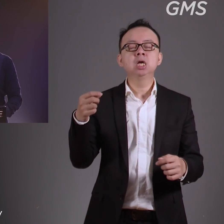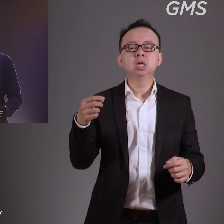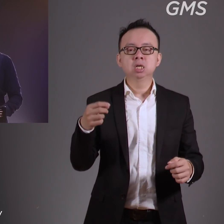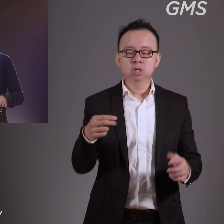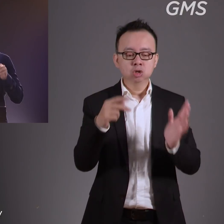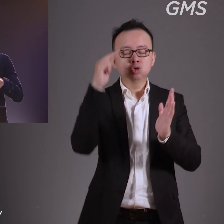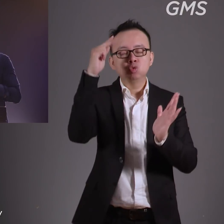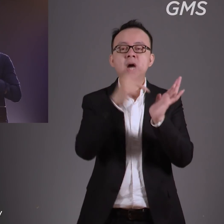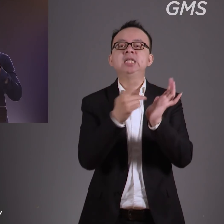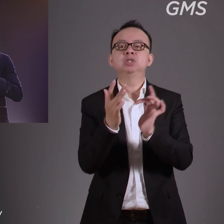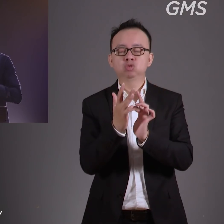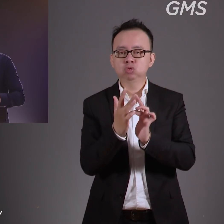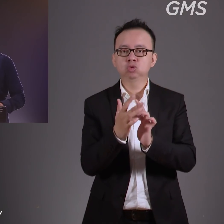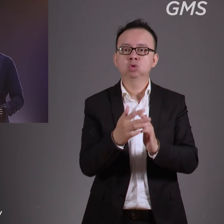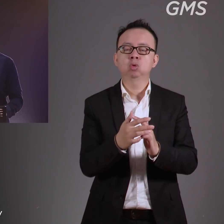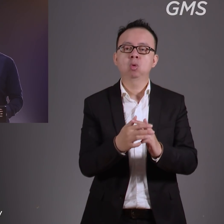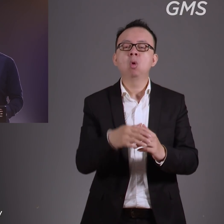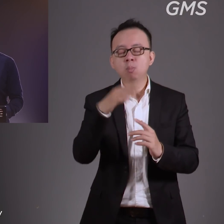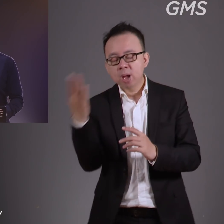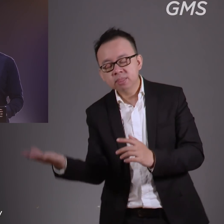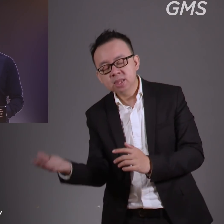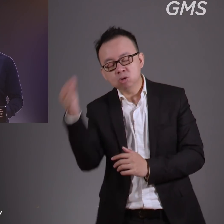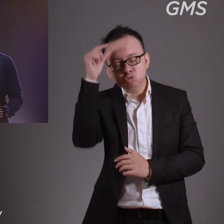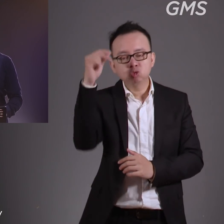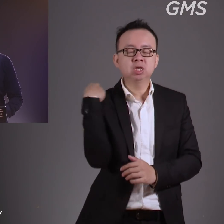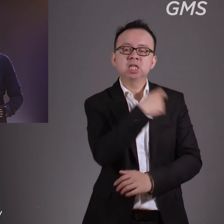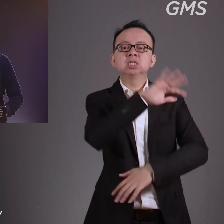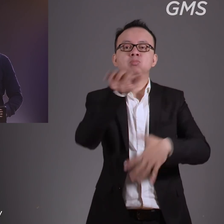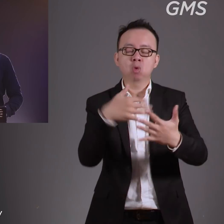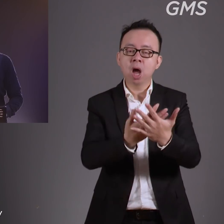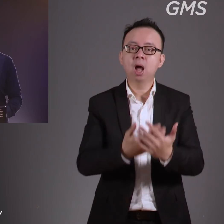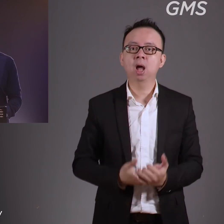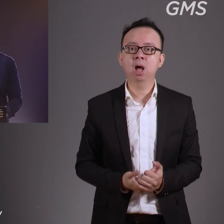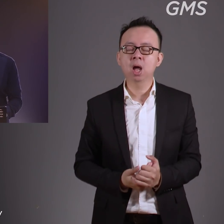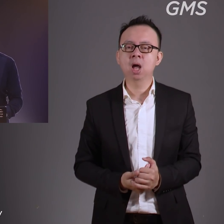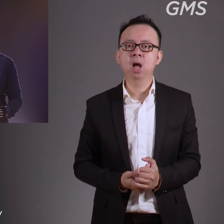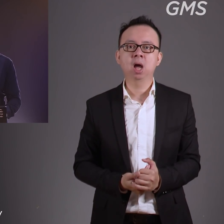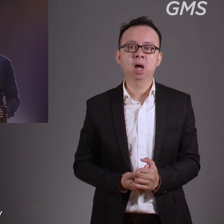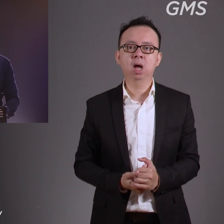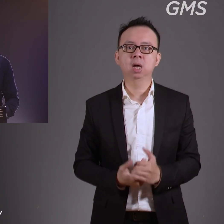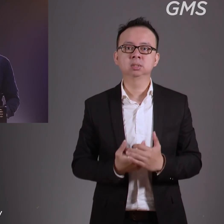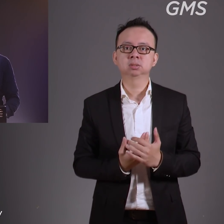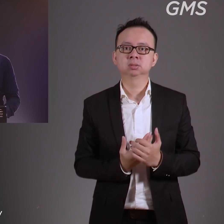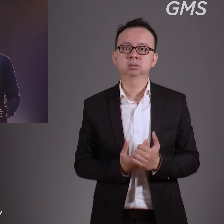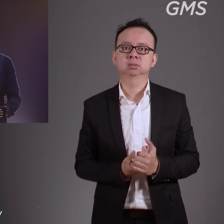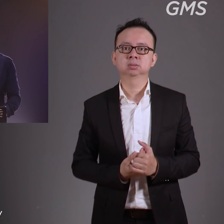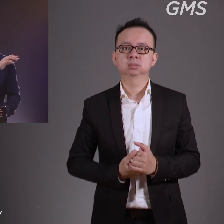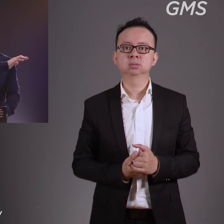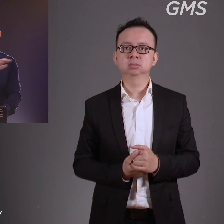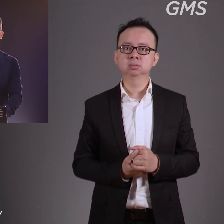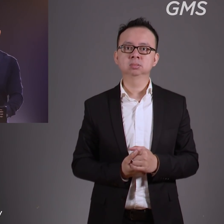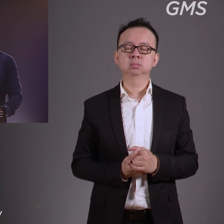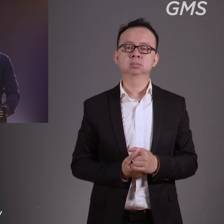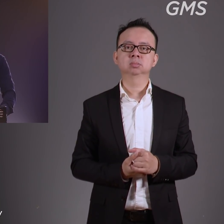Tapi keturunan daripada orang-orang yang memberontak ini, dan semua orang yang mengeraskan hati seperti Firaun yang tenggelam di Laut Merah,